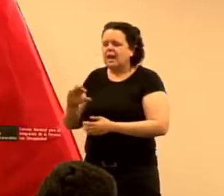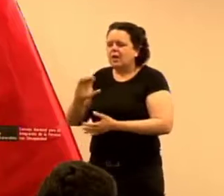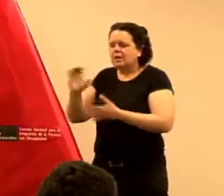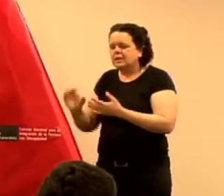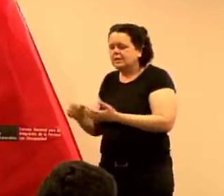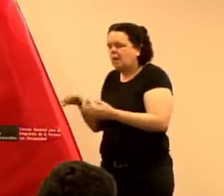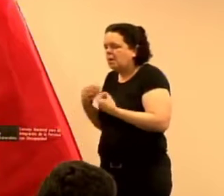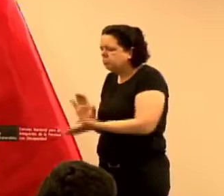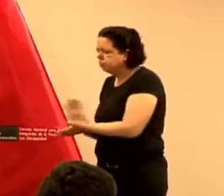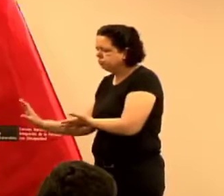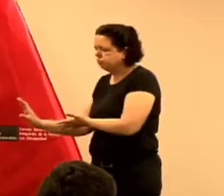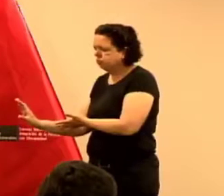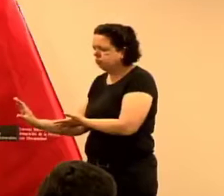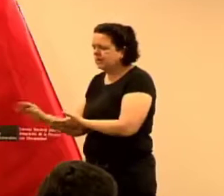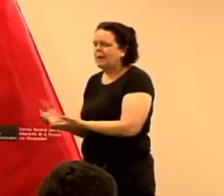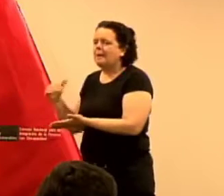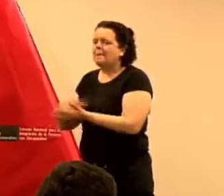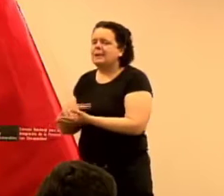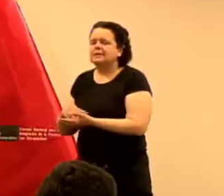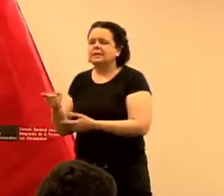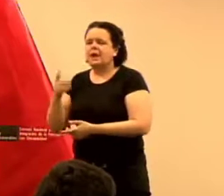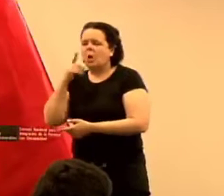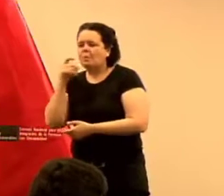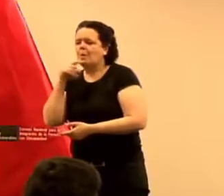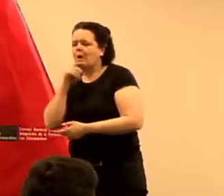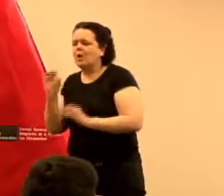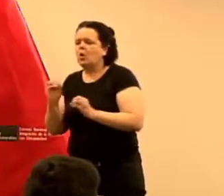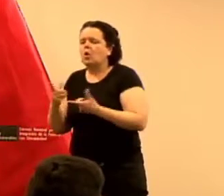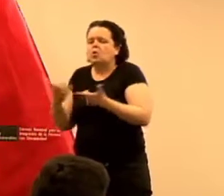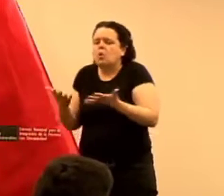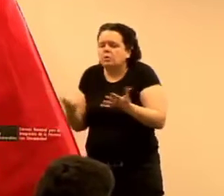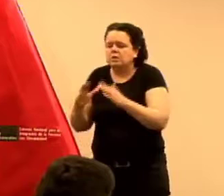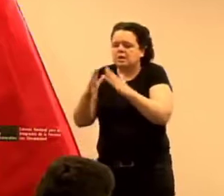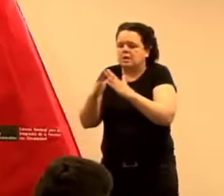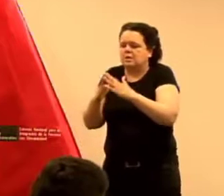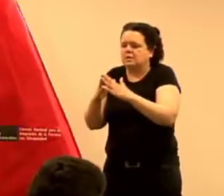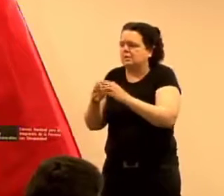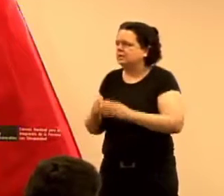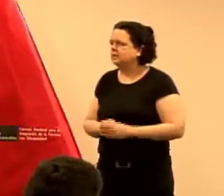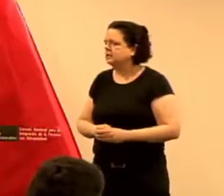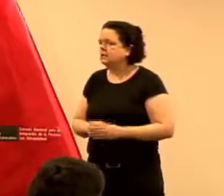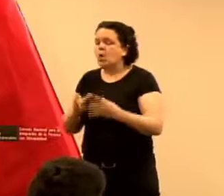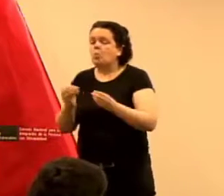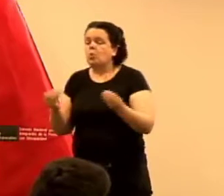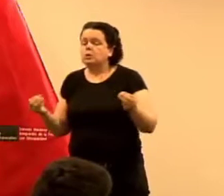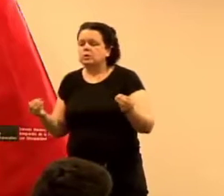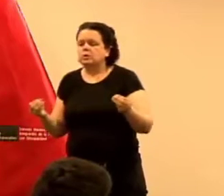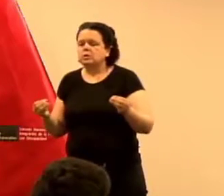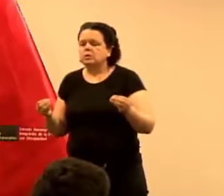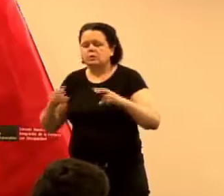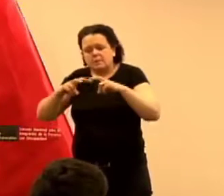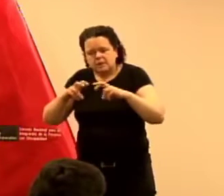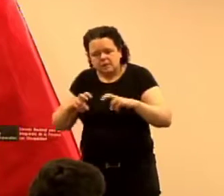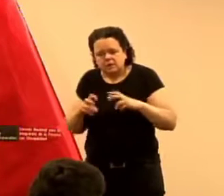más significativo que el género o la procedencia geográfica de los estudiantes. Muchos